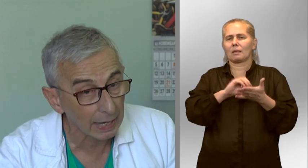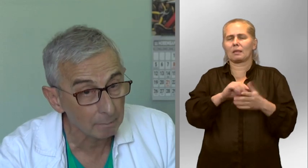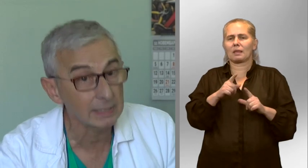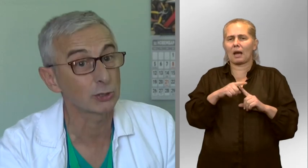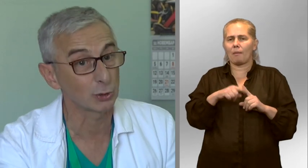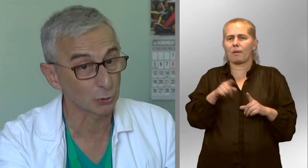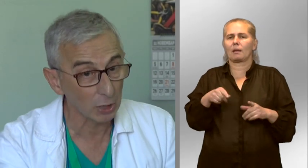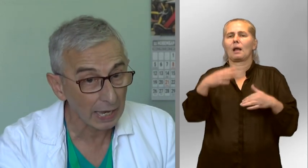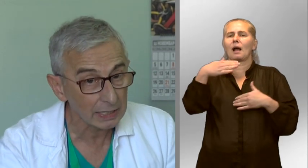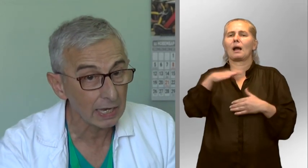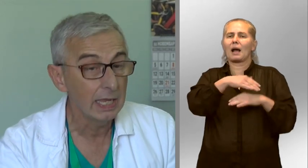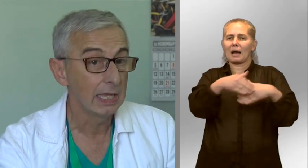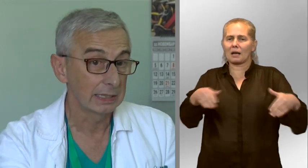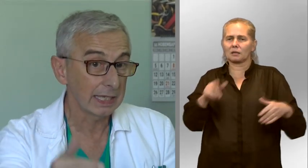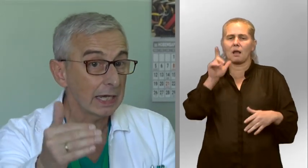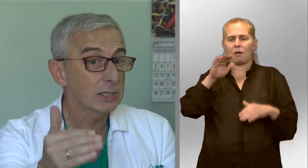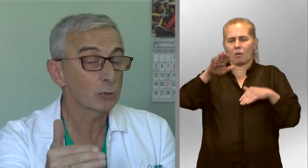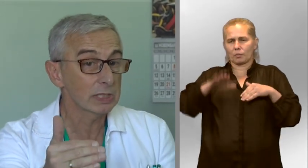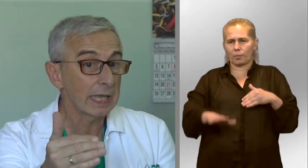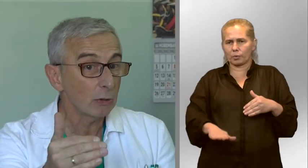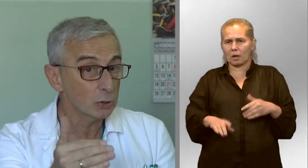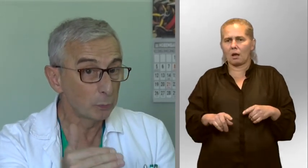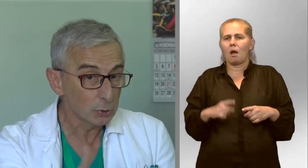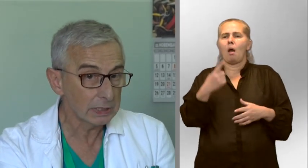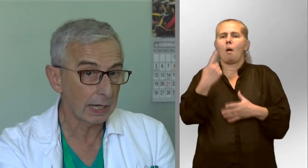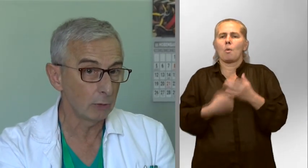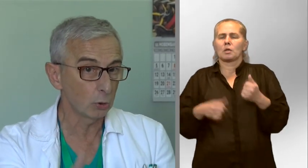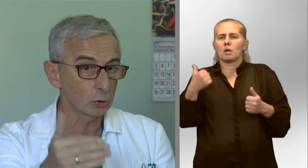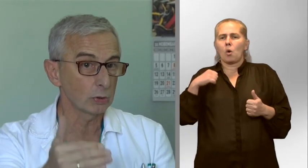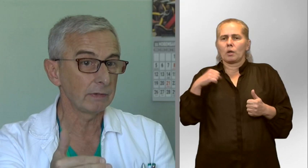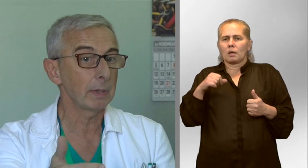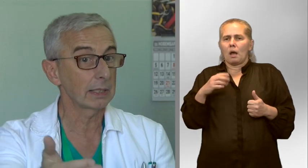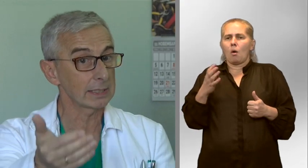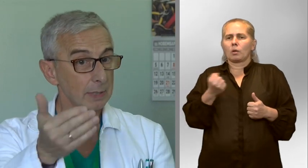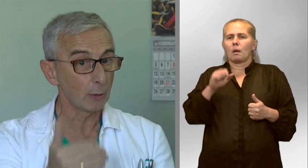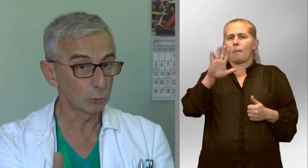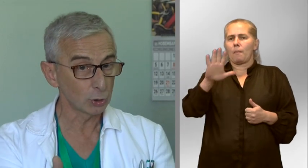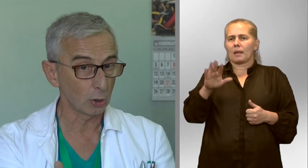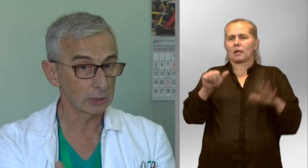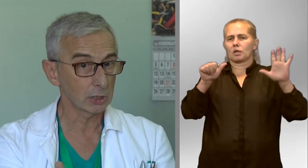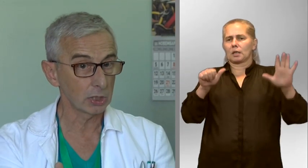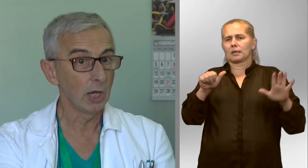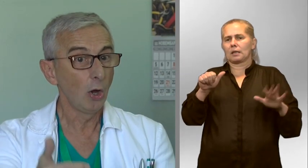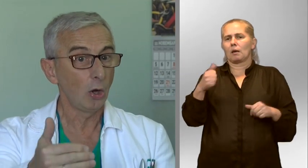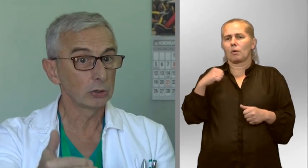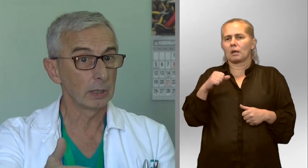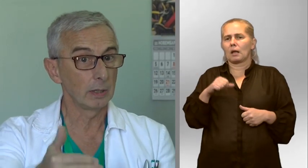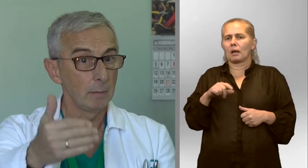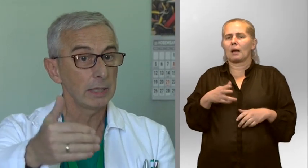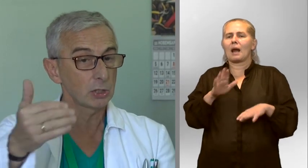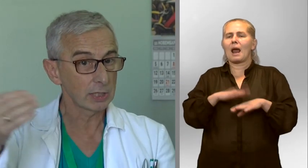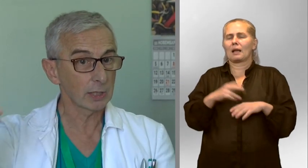pravo vreme, znači što ranije. Te granice su se jako spustile u odnosu na vreme kada sam ja učio, znači